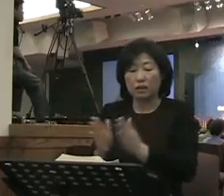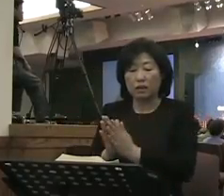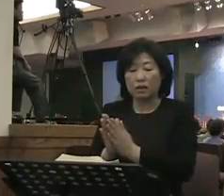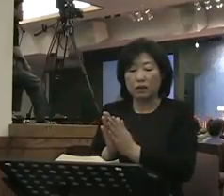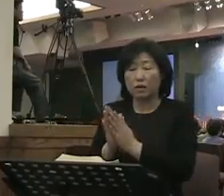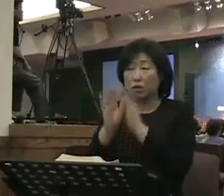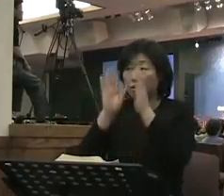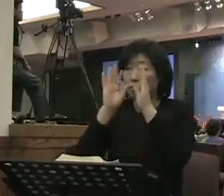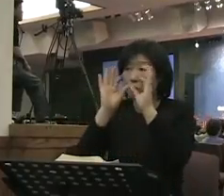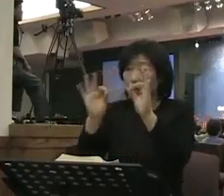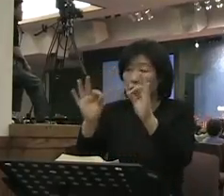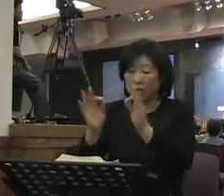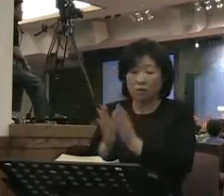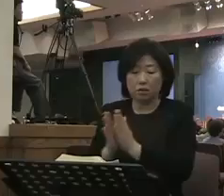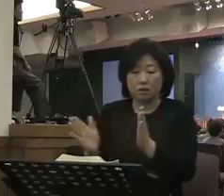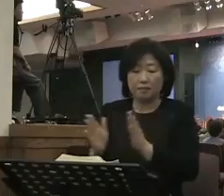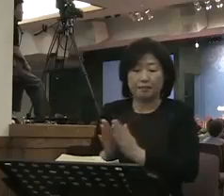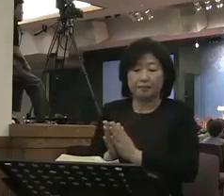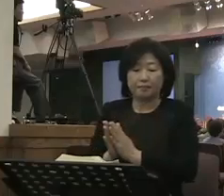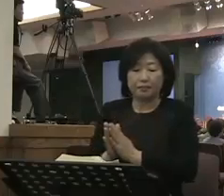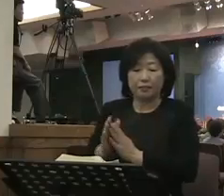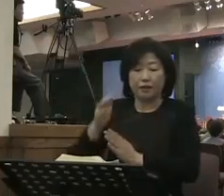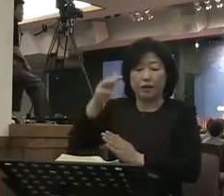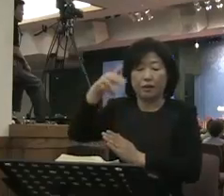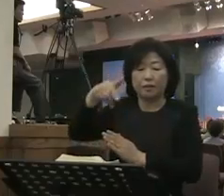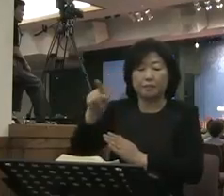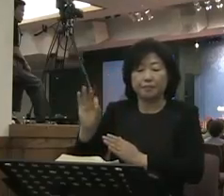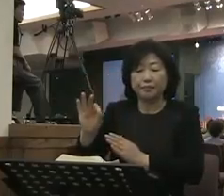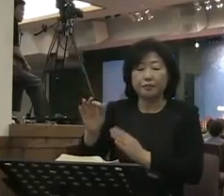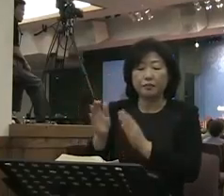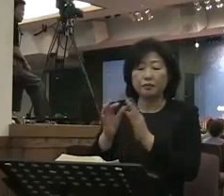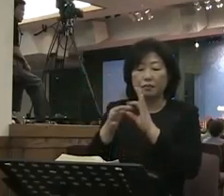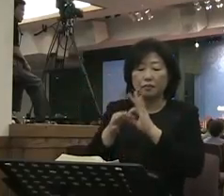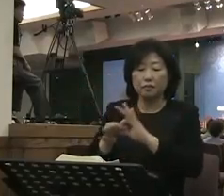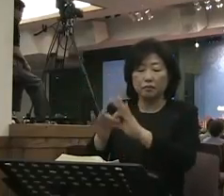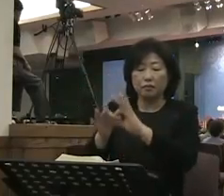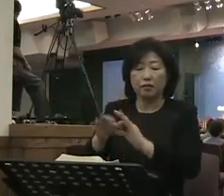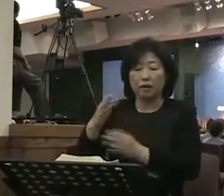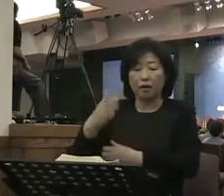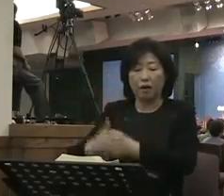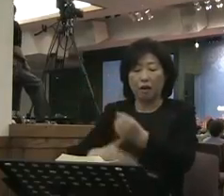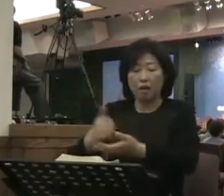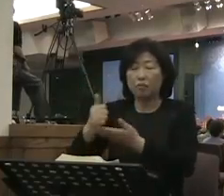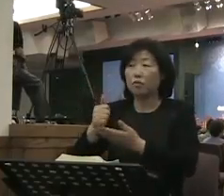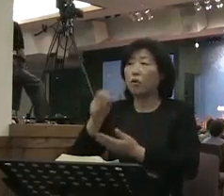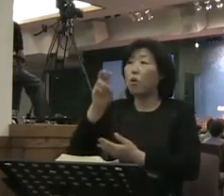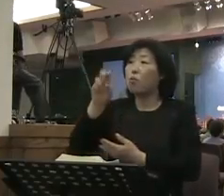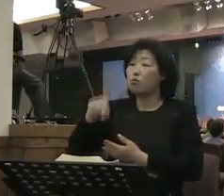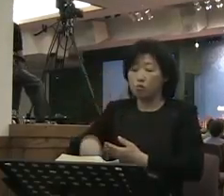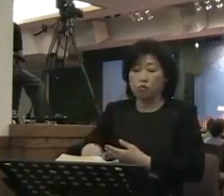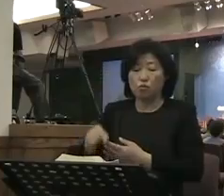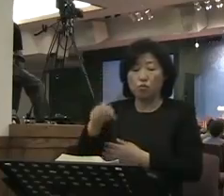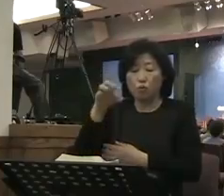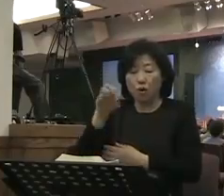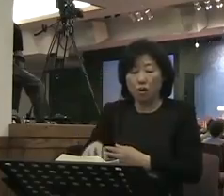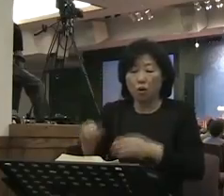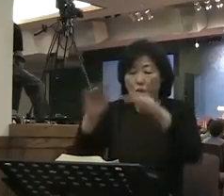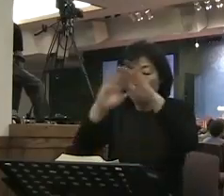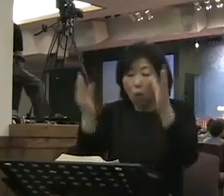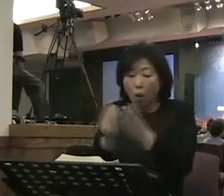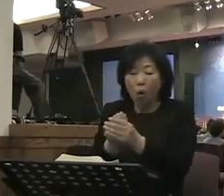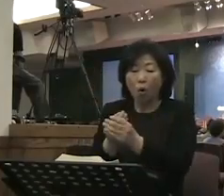있는 말씀입니다. 이 창세기를 통하여서 하나님께서는 처음 무에서 모든 것을